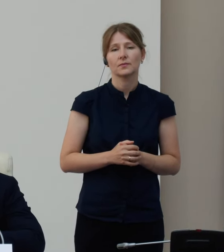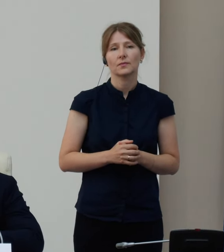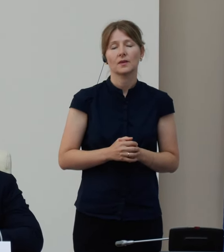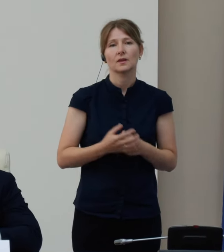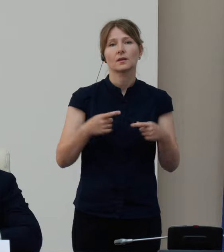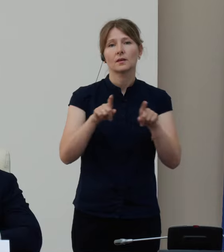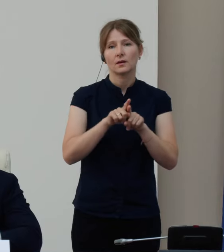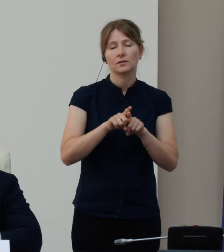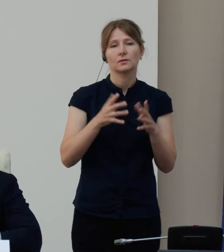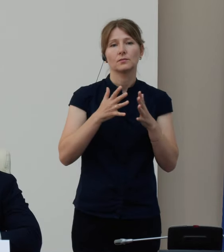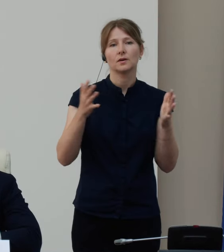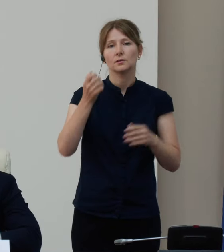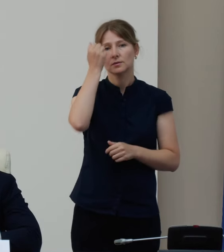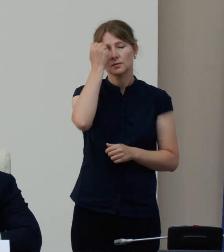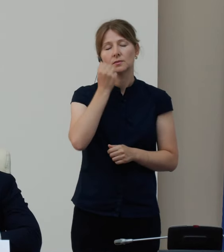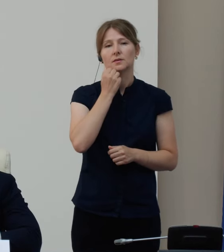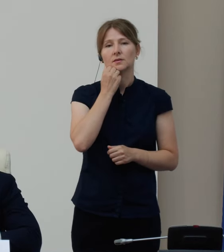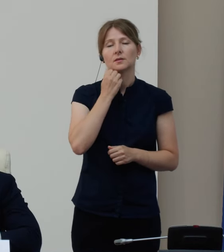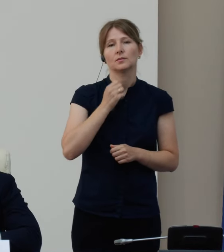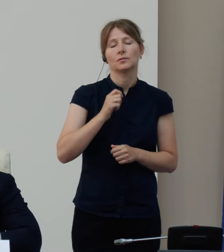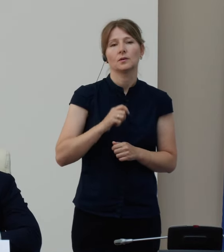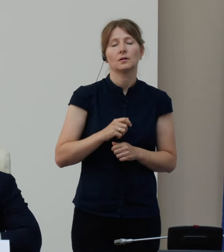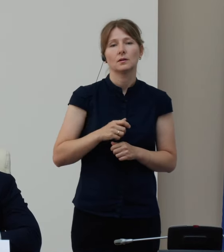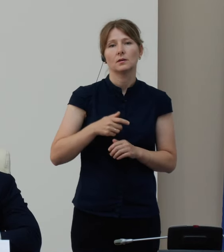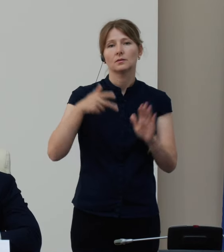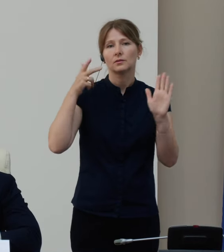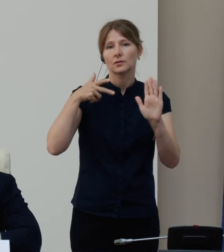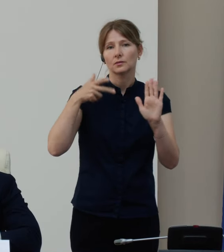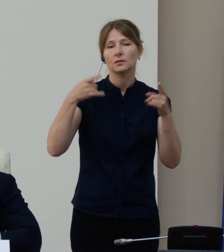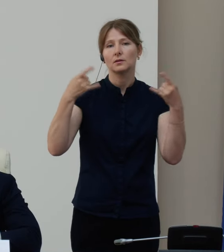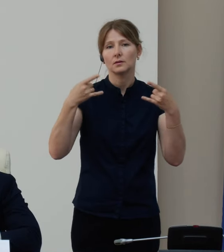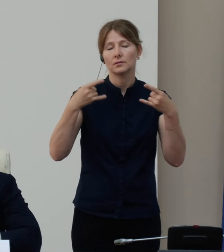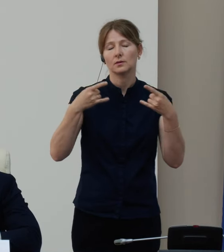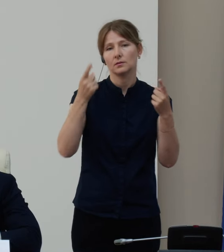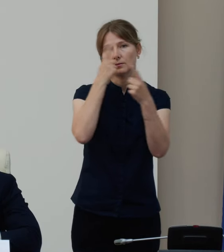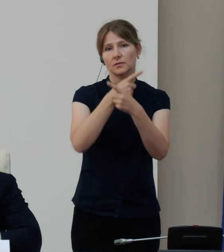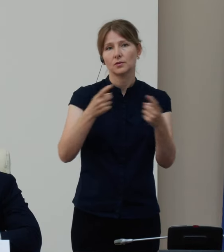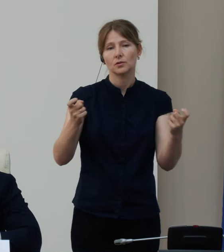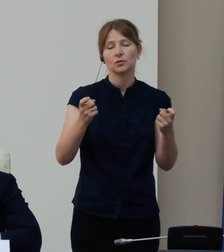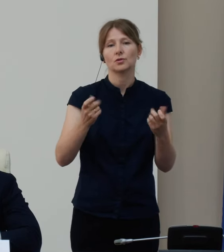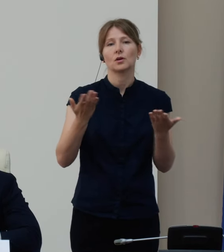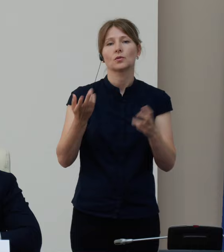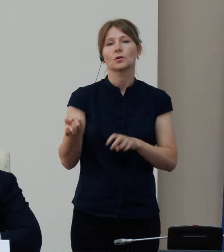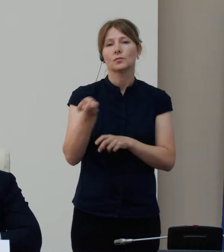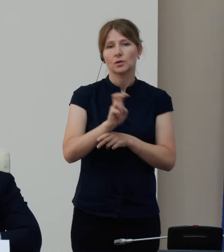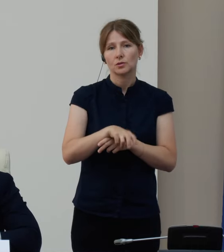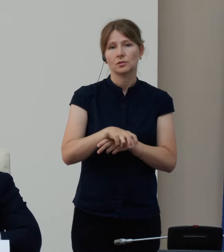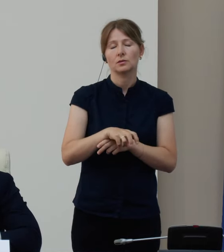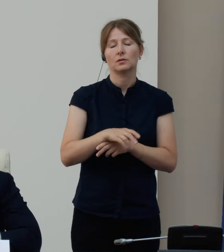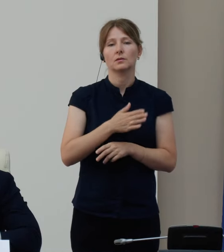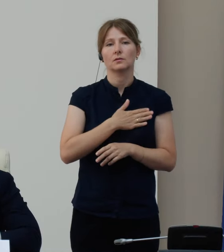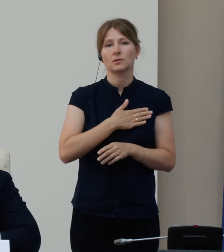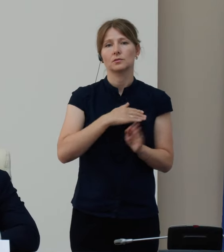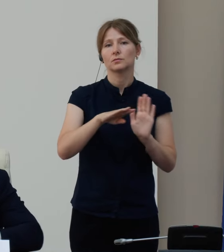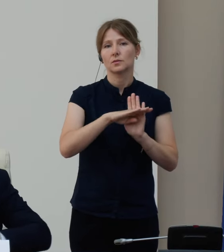mersi mult și colegilor din media care au dat curs invitației noastre. Noi